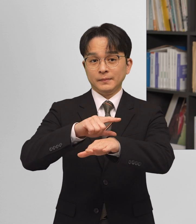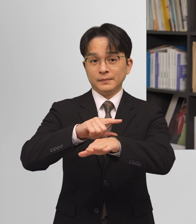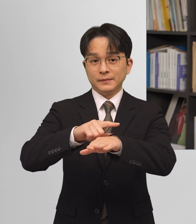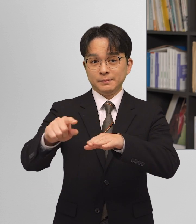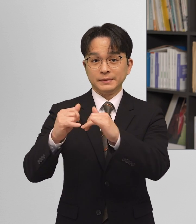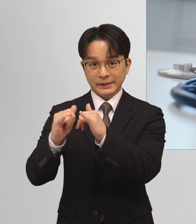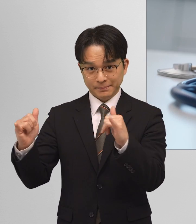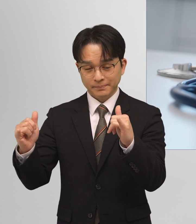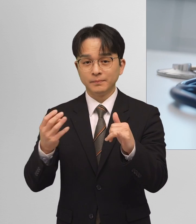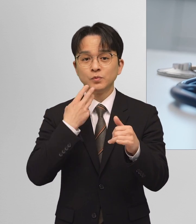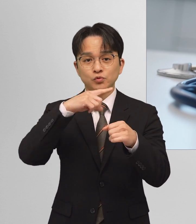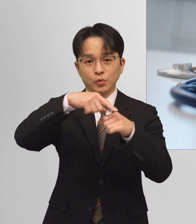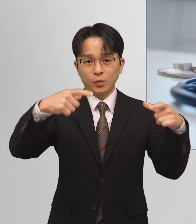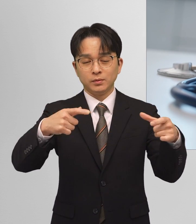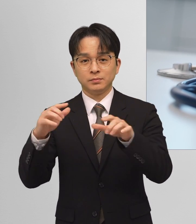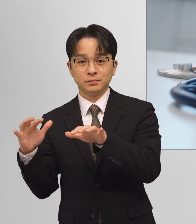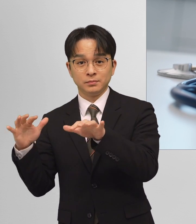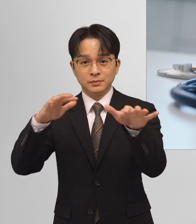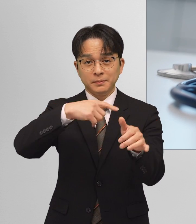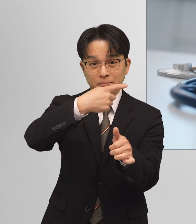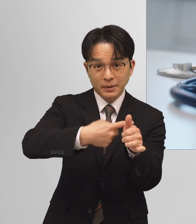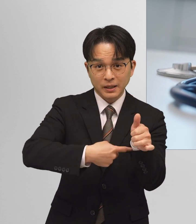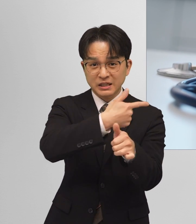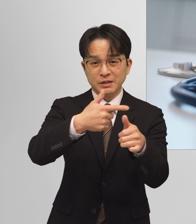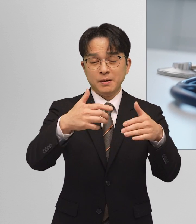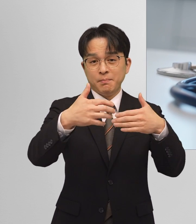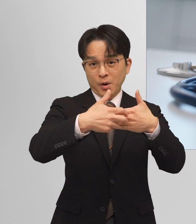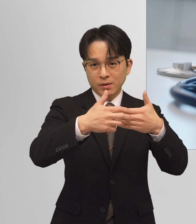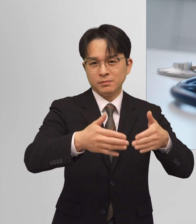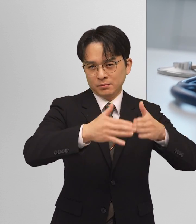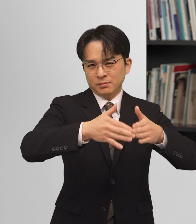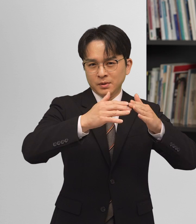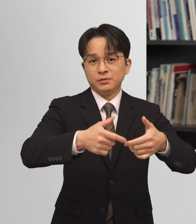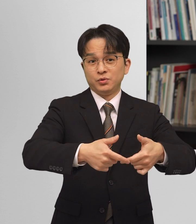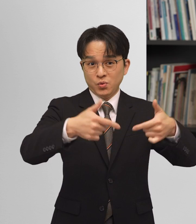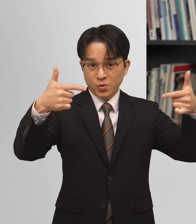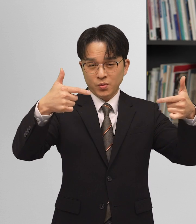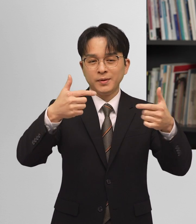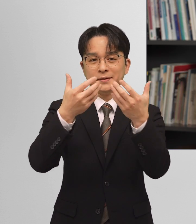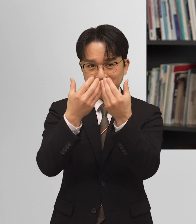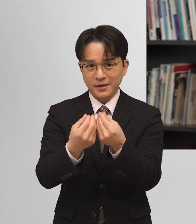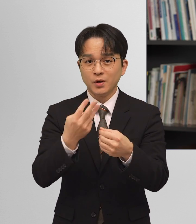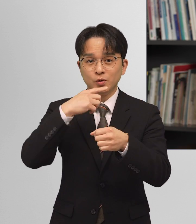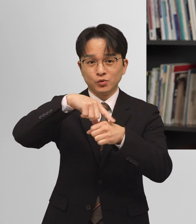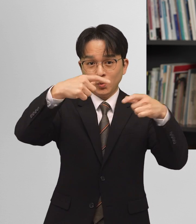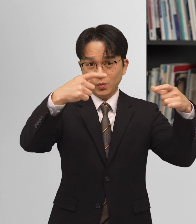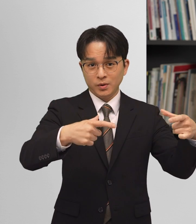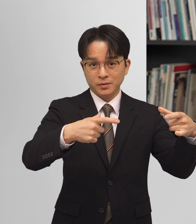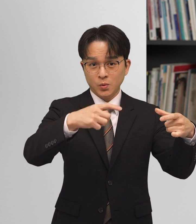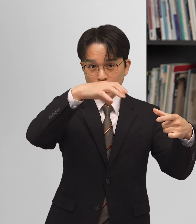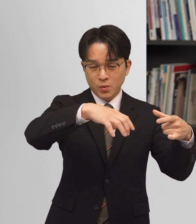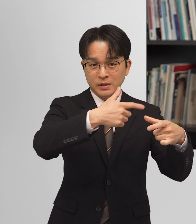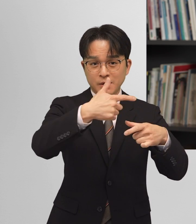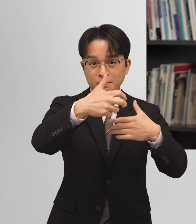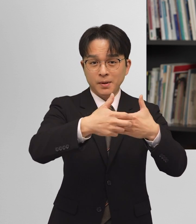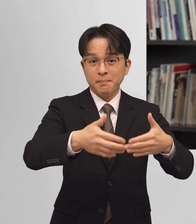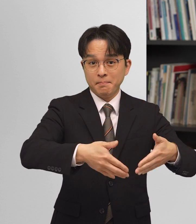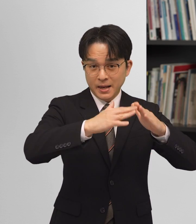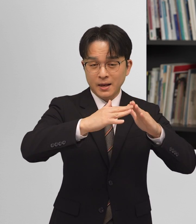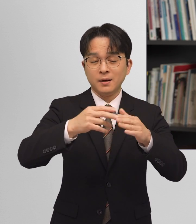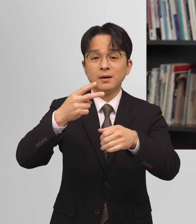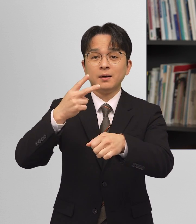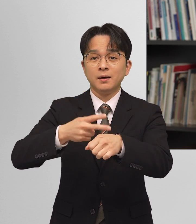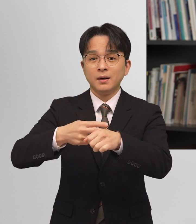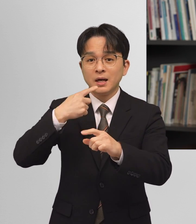시설도 시설이지만 대형 분원에는 이제 많은 의료 인력이 이제 필요하게 됩니다. 그 의료 인력은 대부분 이제 지방에 있는 병원에서 근무하는